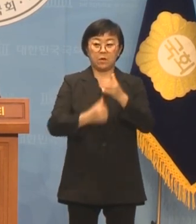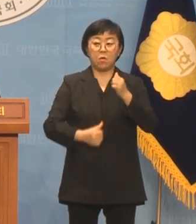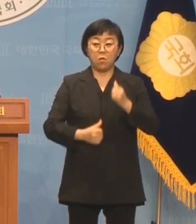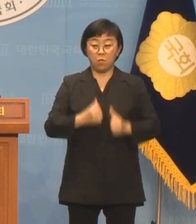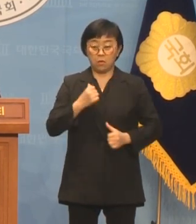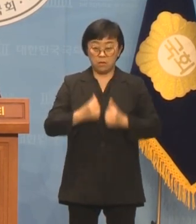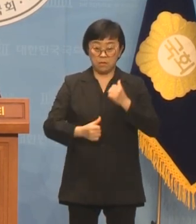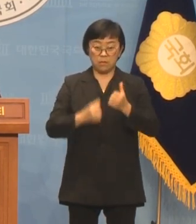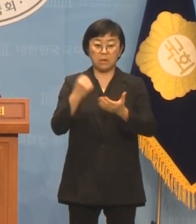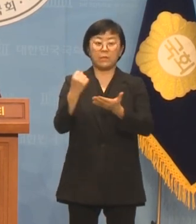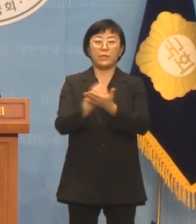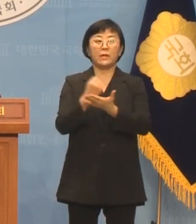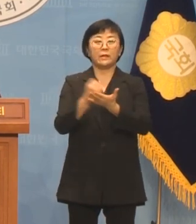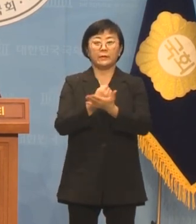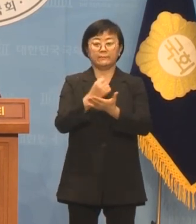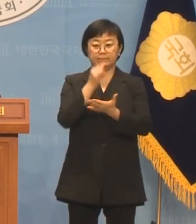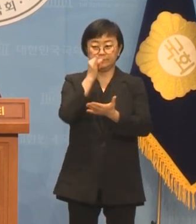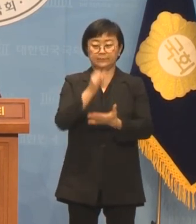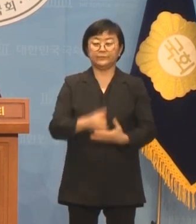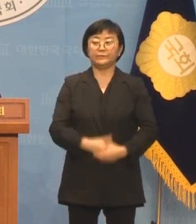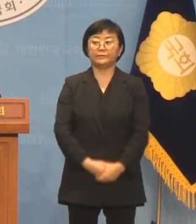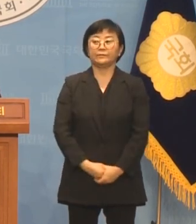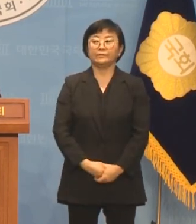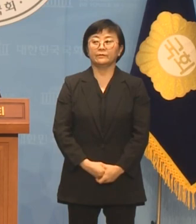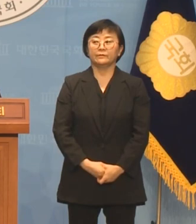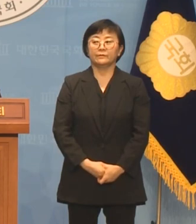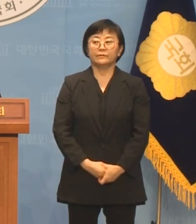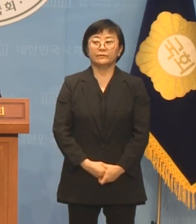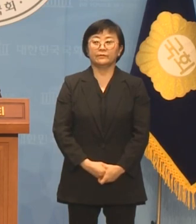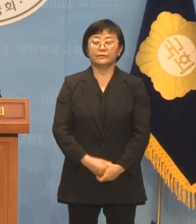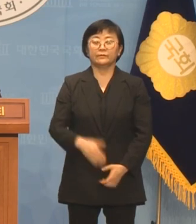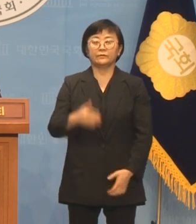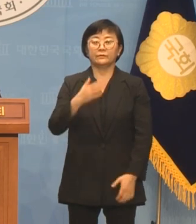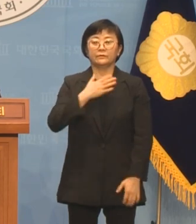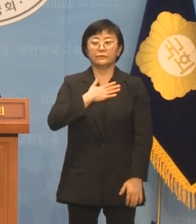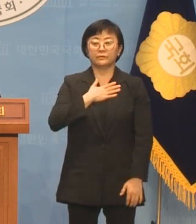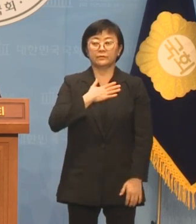분노를 넘어 안타까움까지 느낍니다. 저는